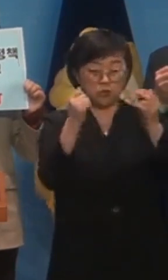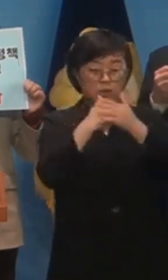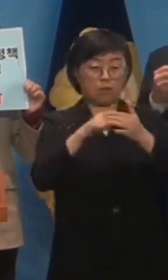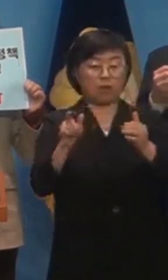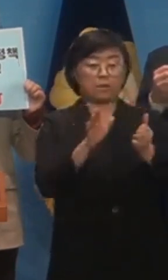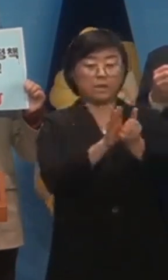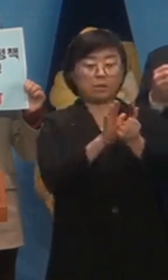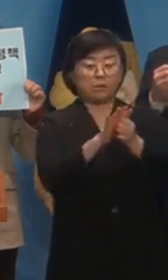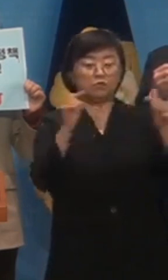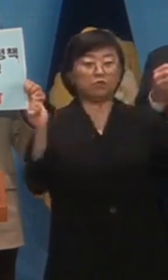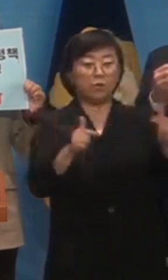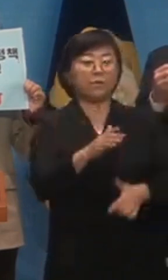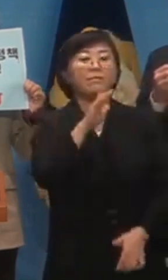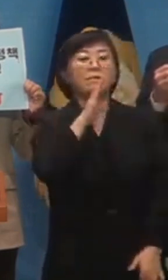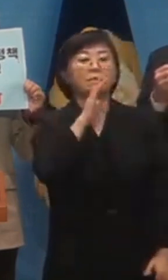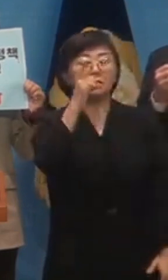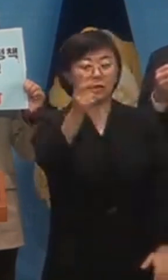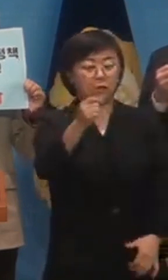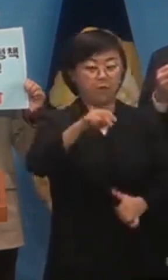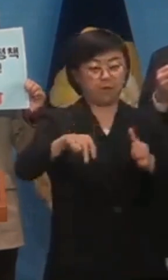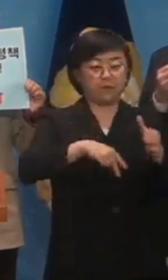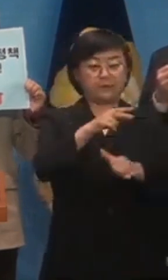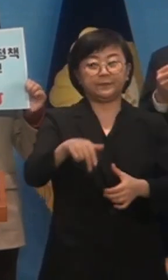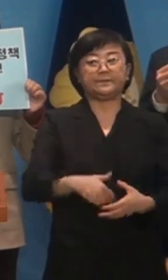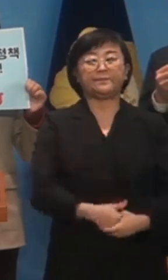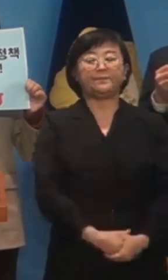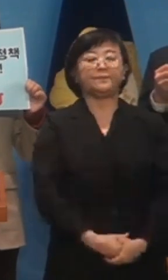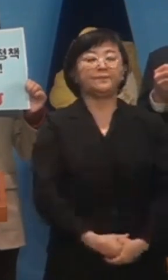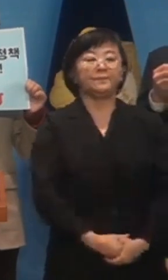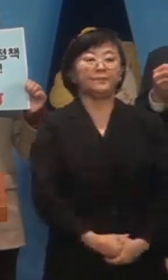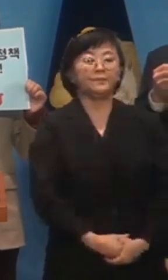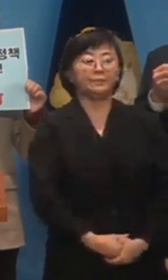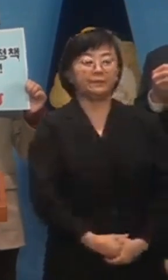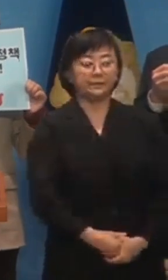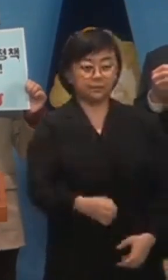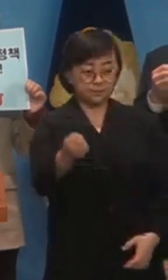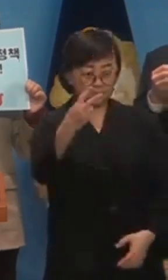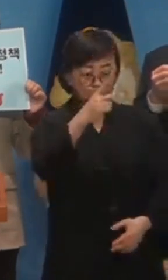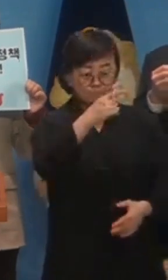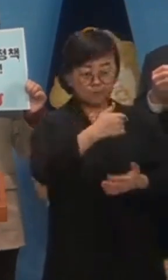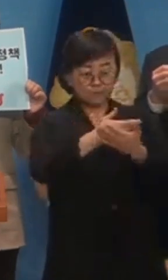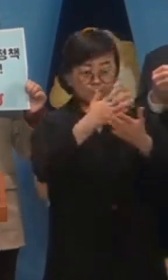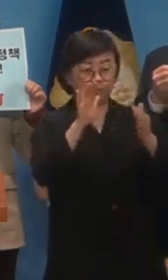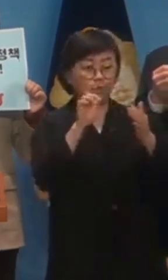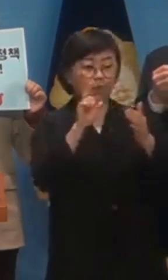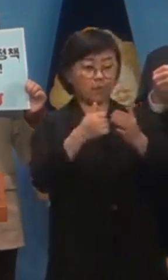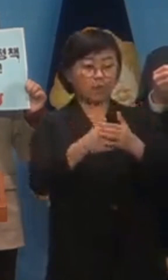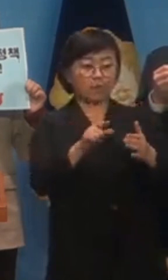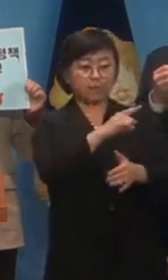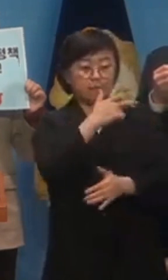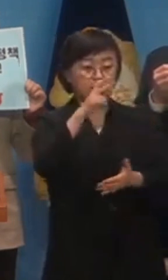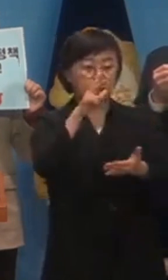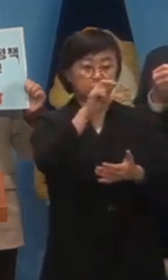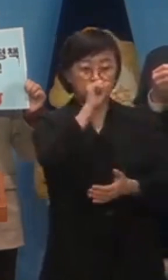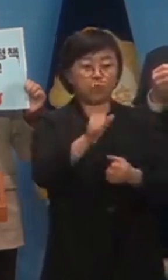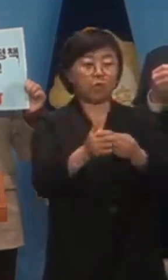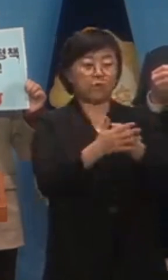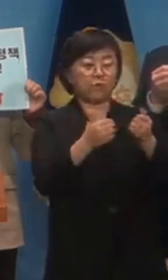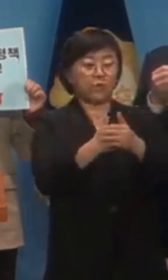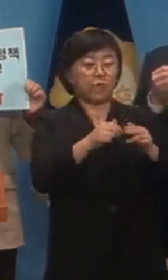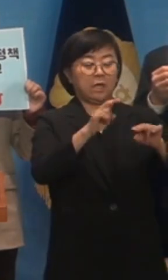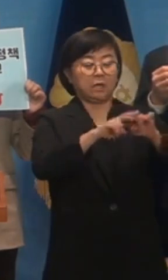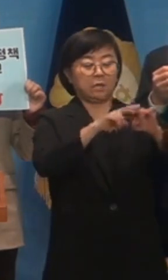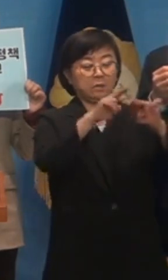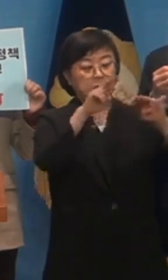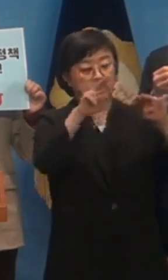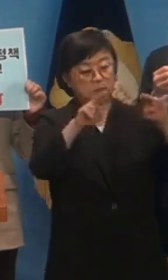지원금이 축소되는 것이나 다름이 없는 상황이 되었습니다. 또 청년 내일 채용 공제의 가장 큰 장점은 이직을